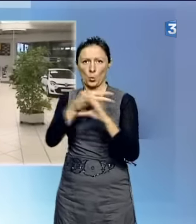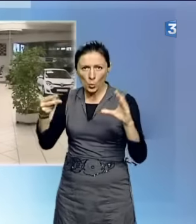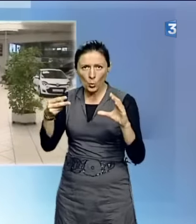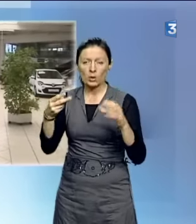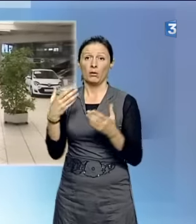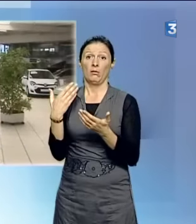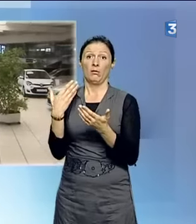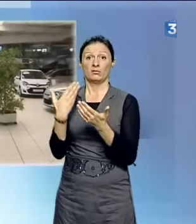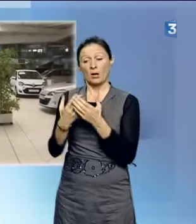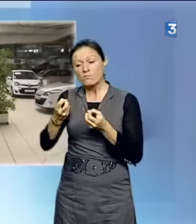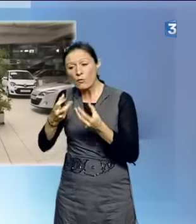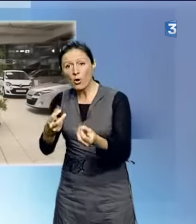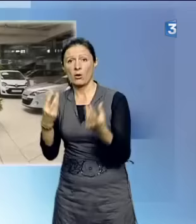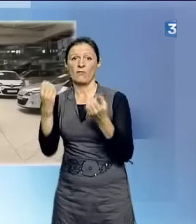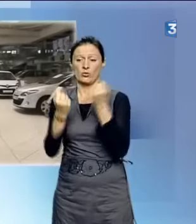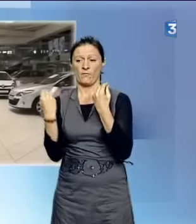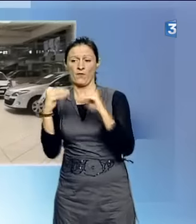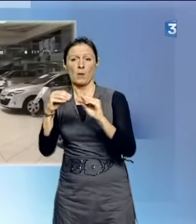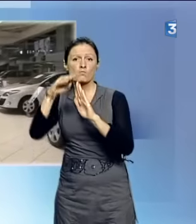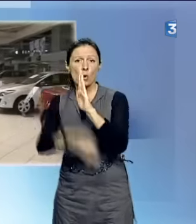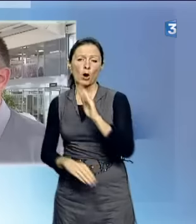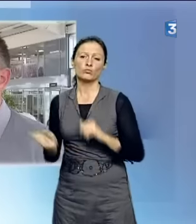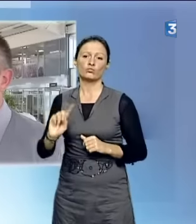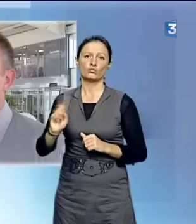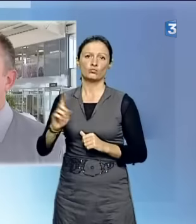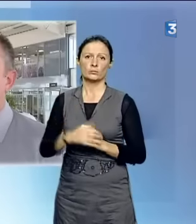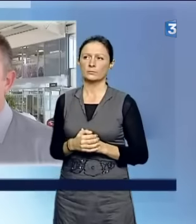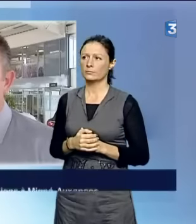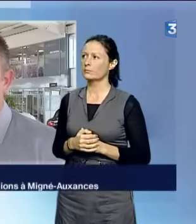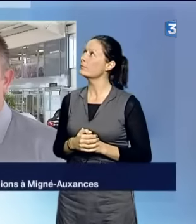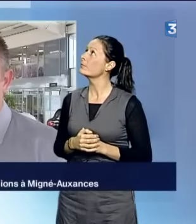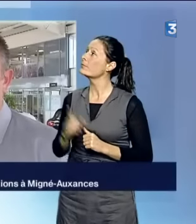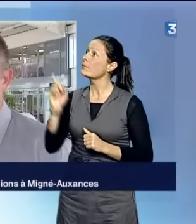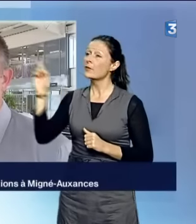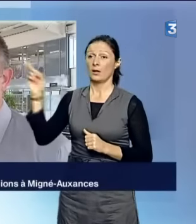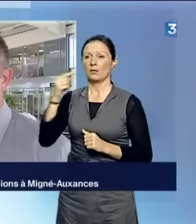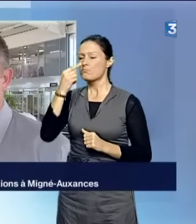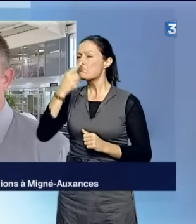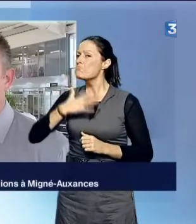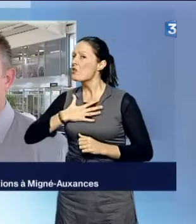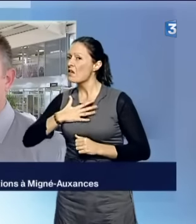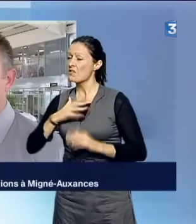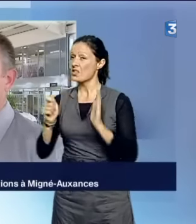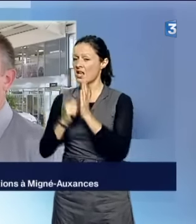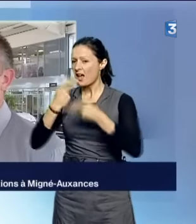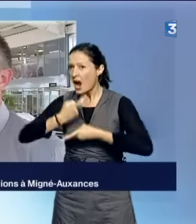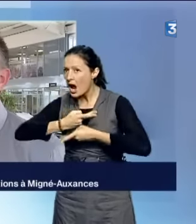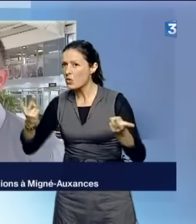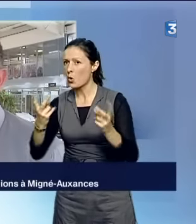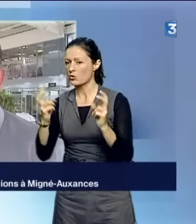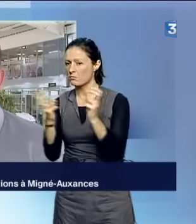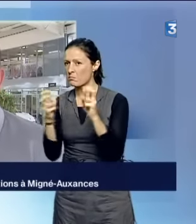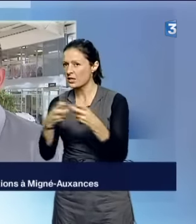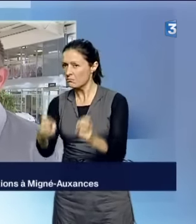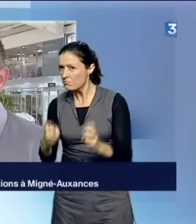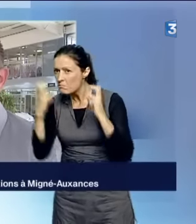jouer sur le volume des ventes. Je pense qu'à l'annonce, ça risque effectivement de blesser un petit